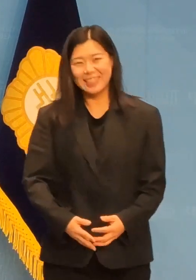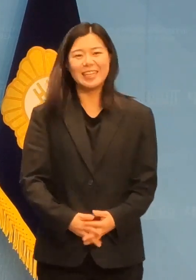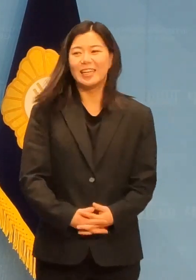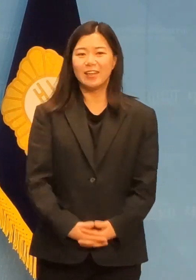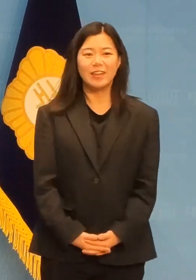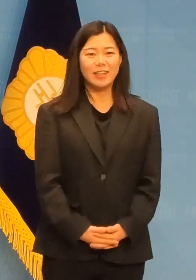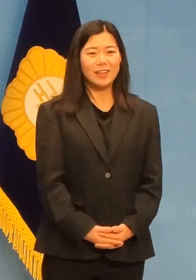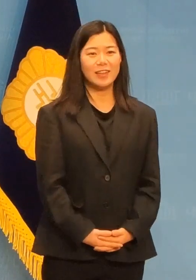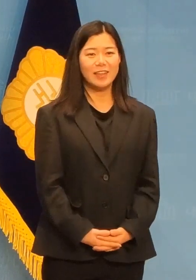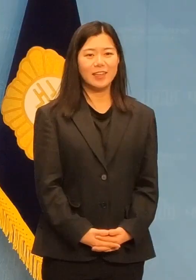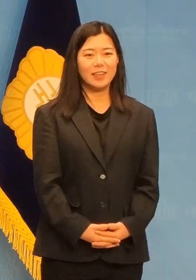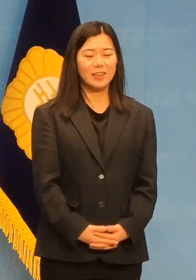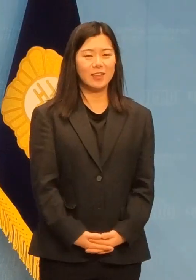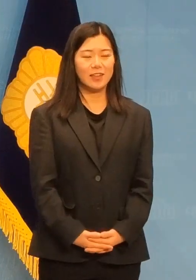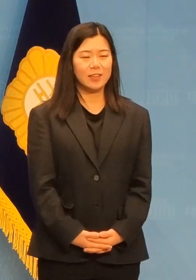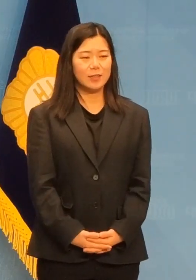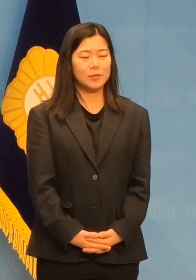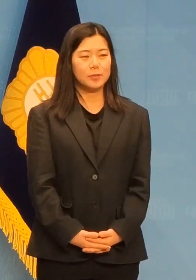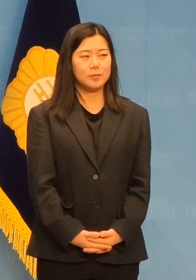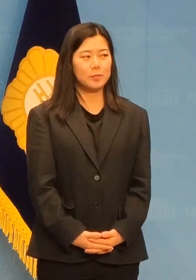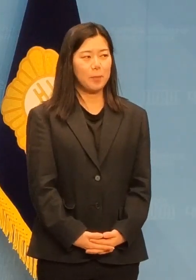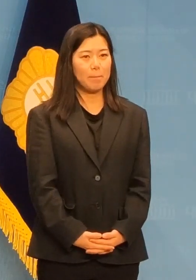해도 될까요? 예?